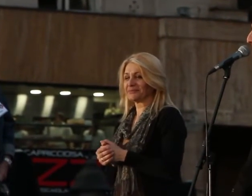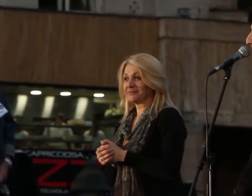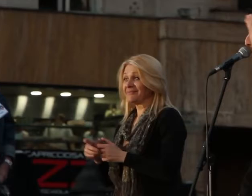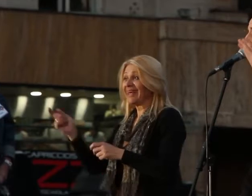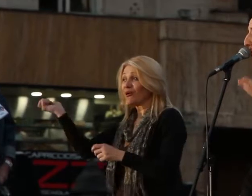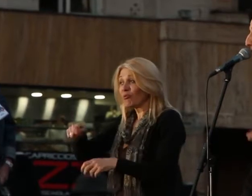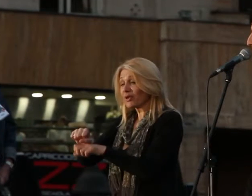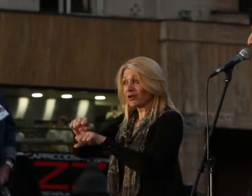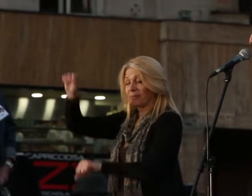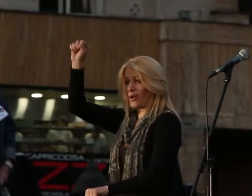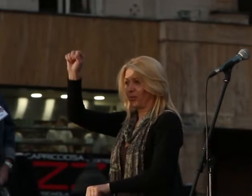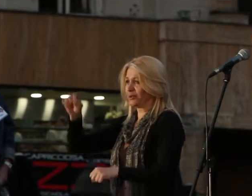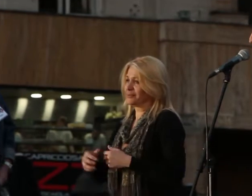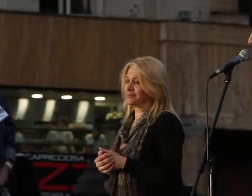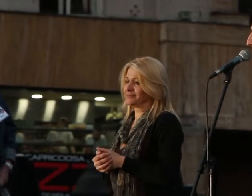Kupio je diplomu.